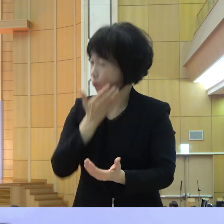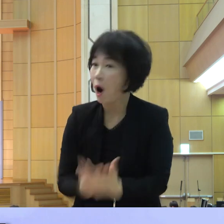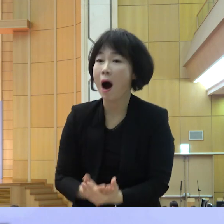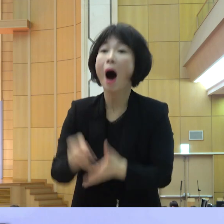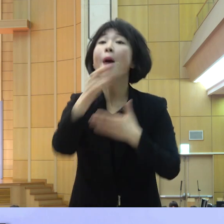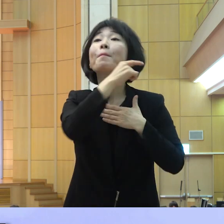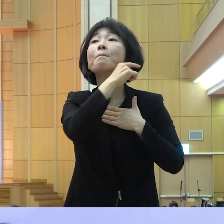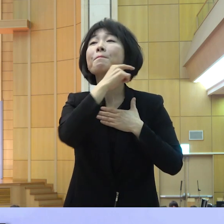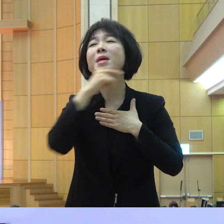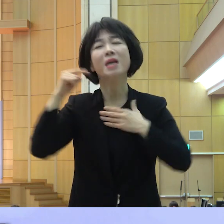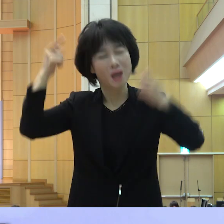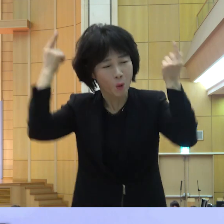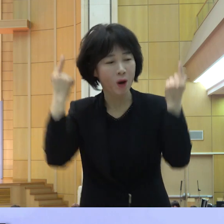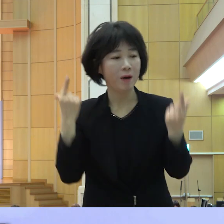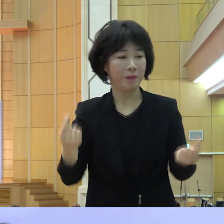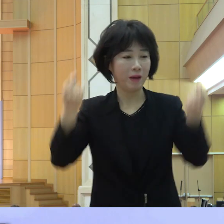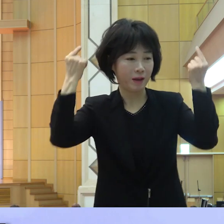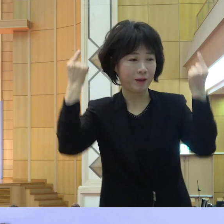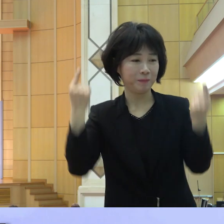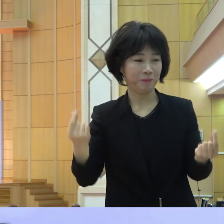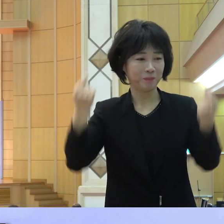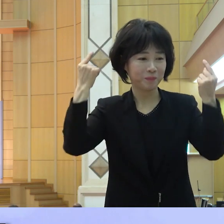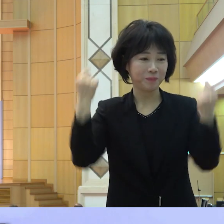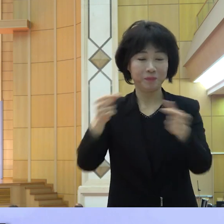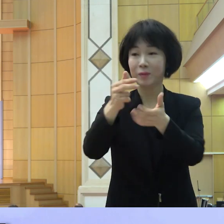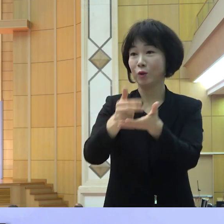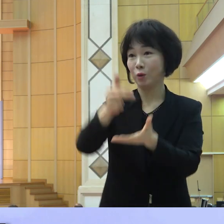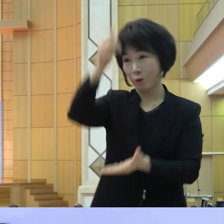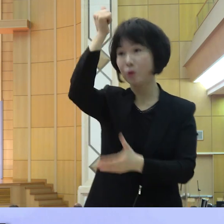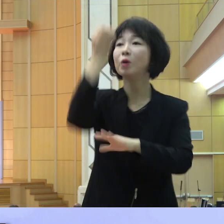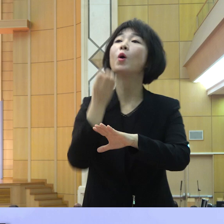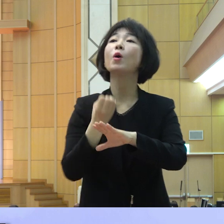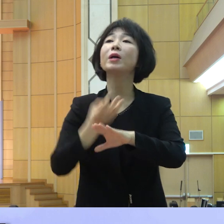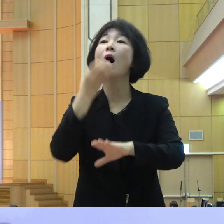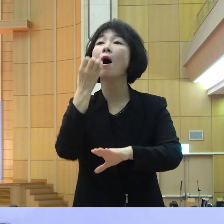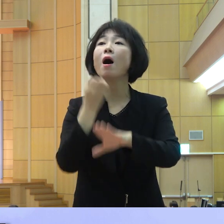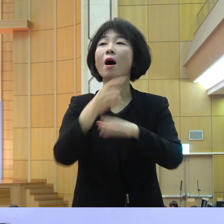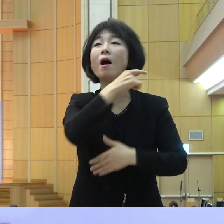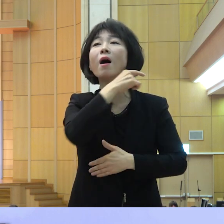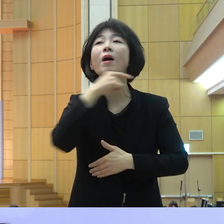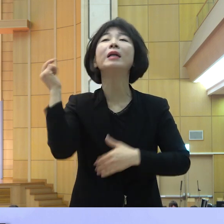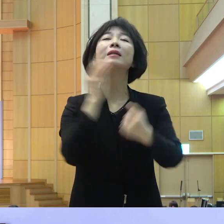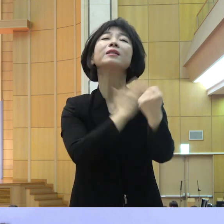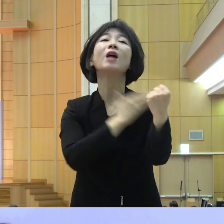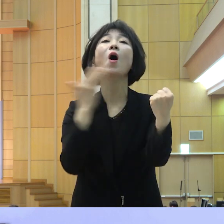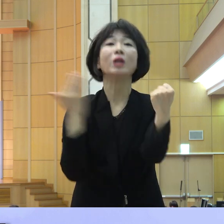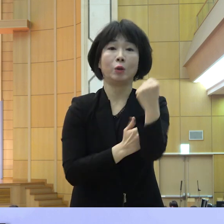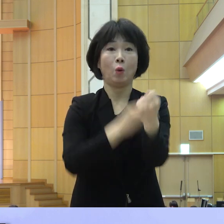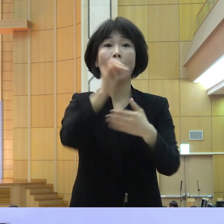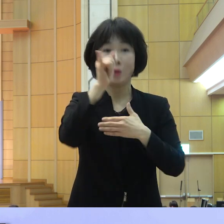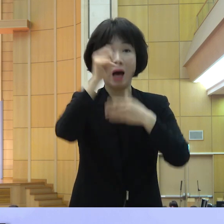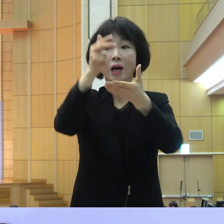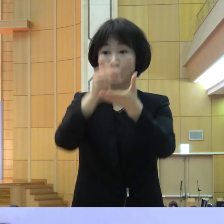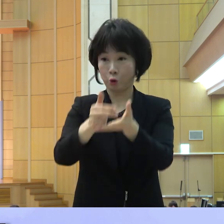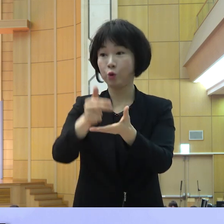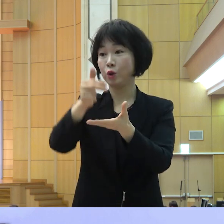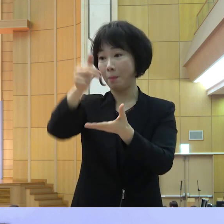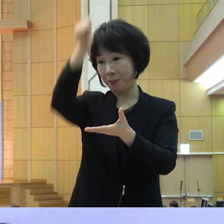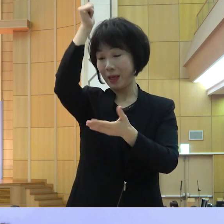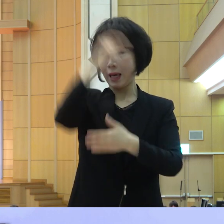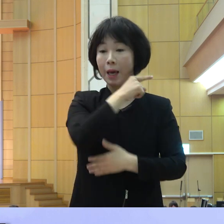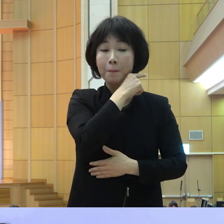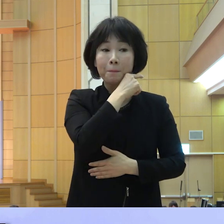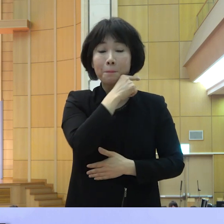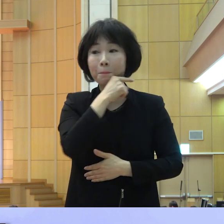찬양하시겠습니다. 주의 보혈 능력 있도다. 주의 보혈 능력 있도다.